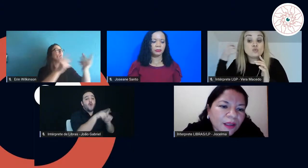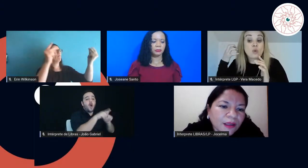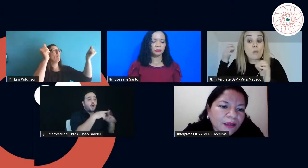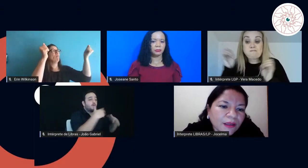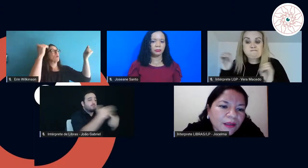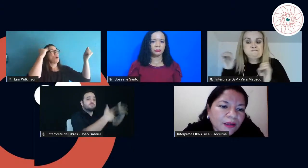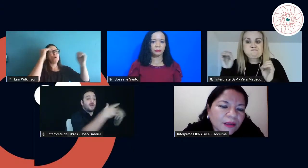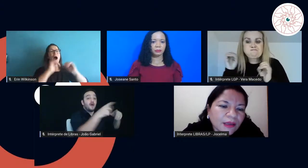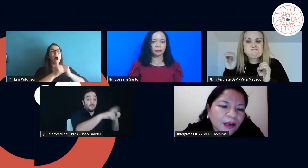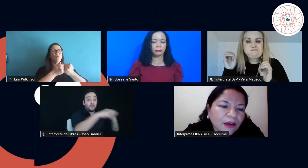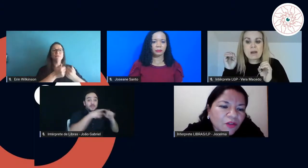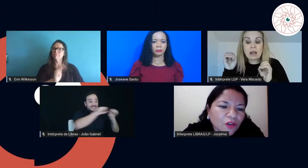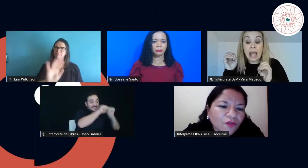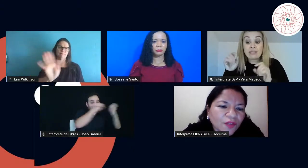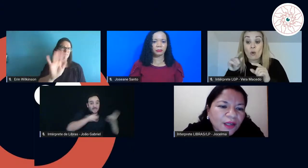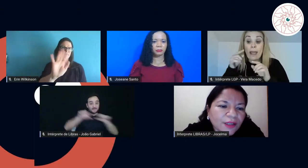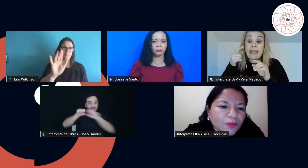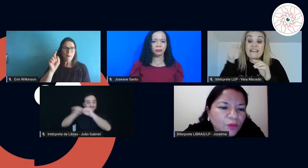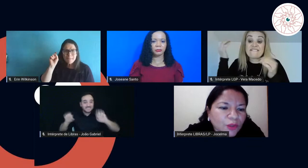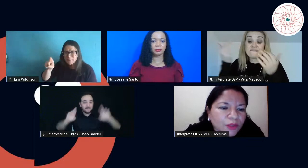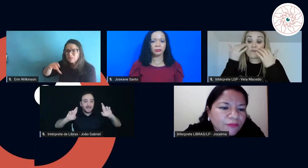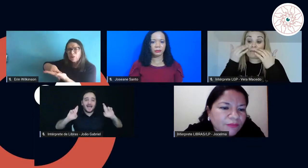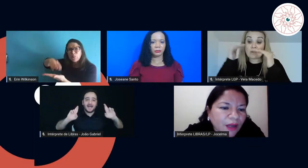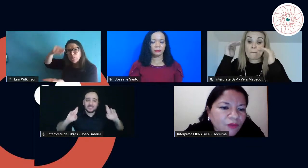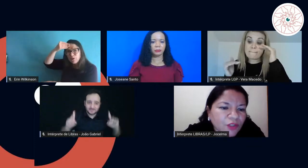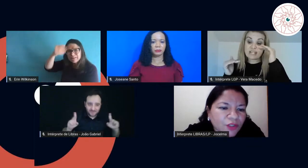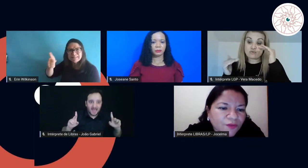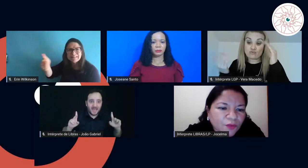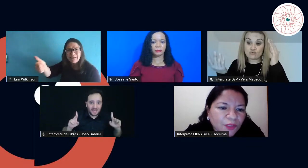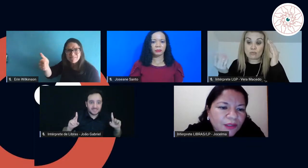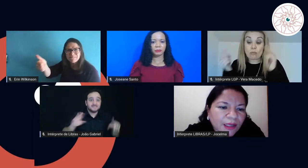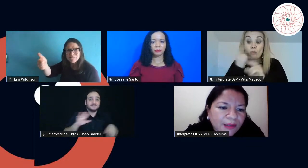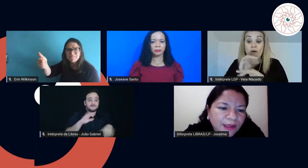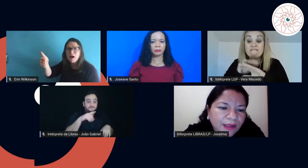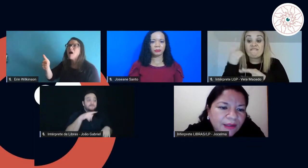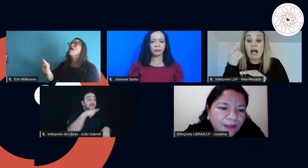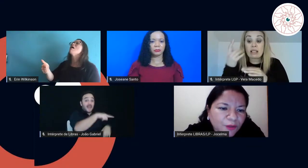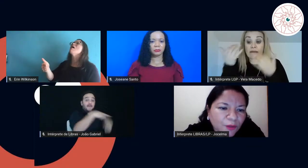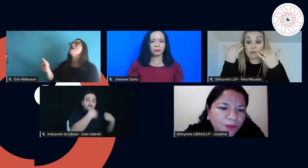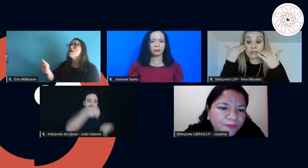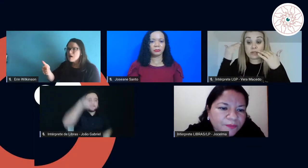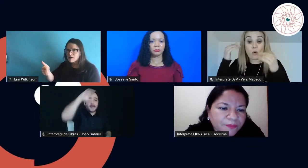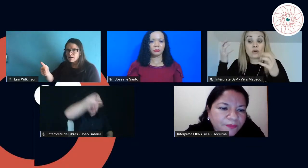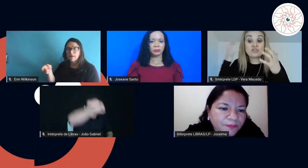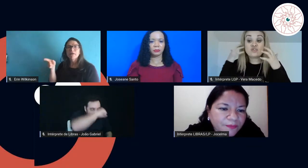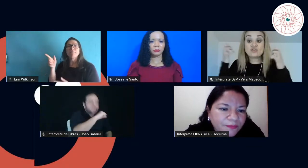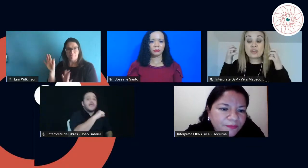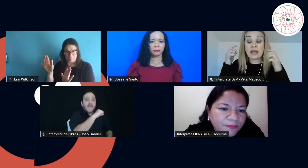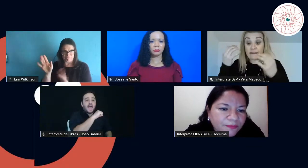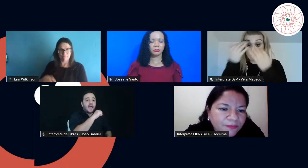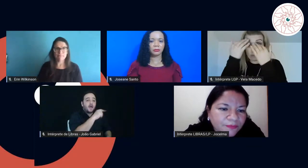da da de ouvir a leitura audível, né, daquela língua.